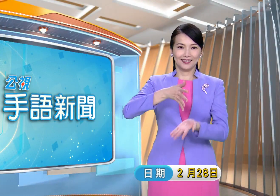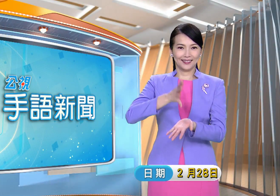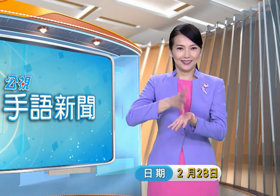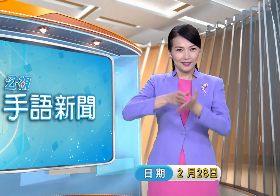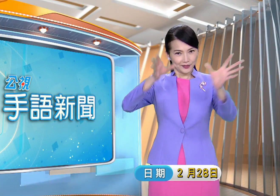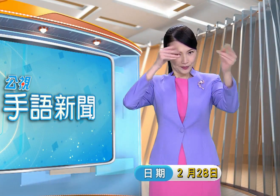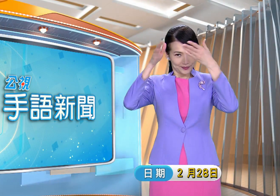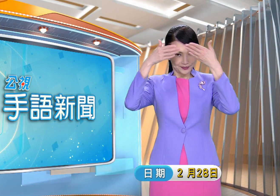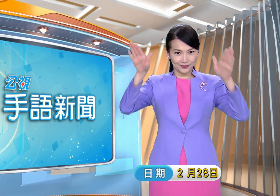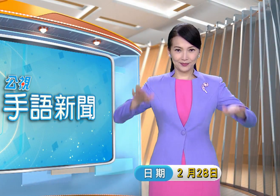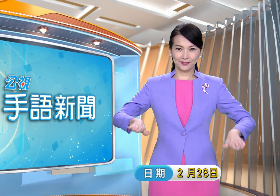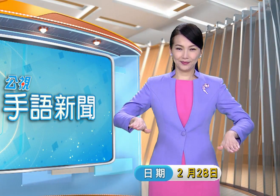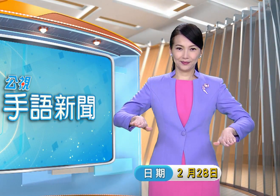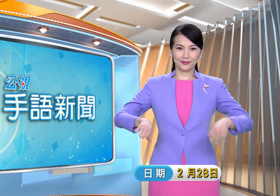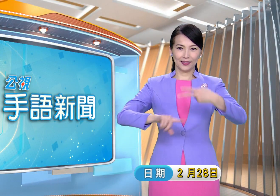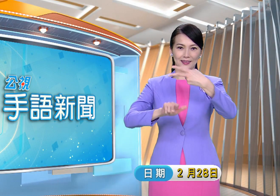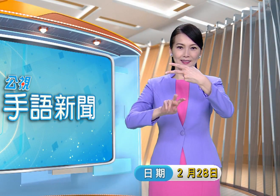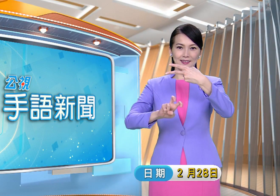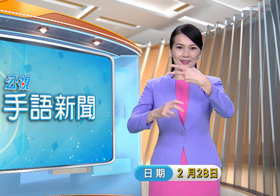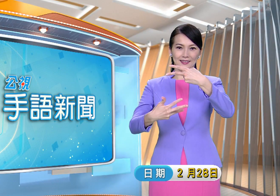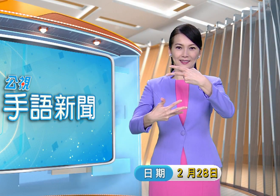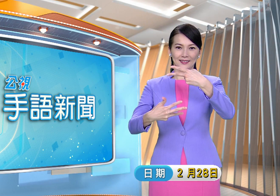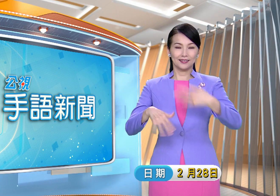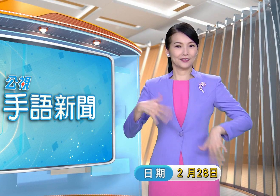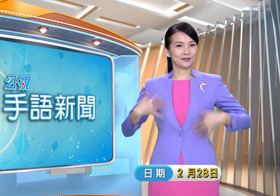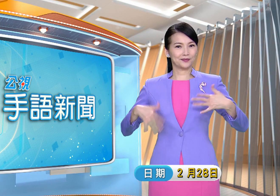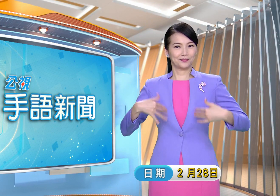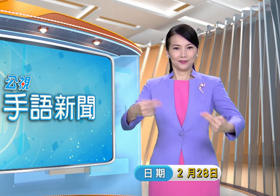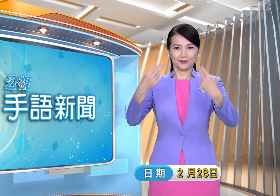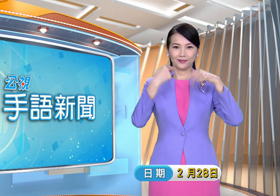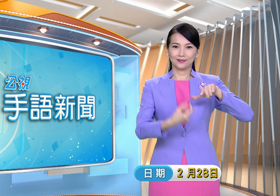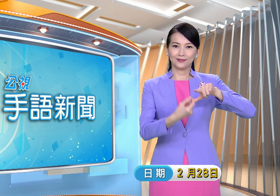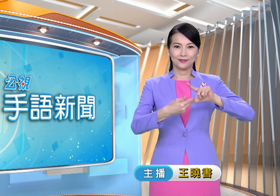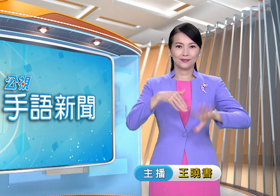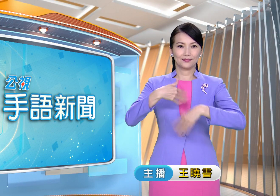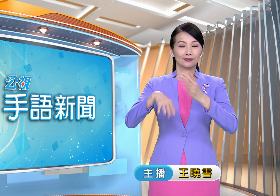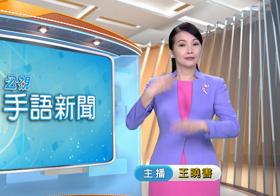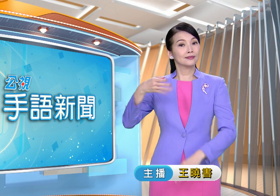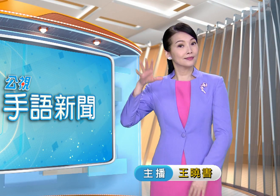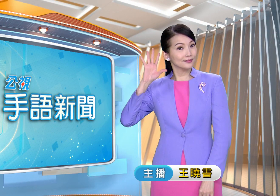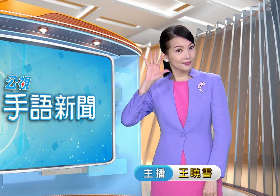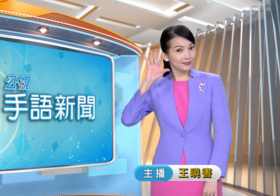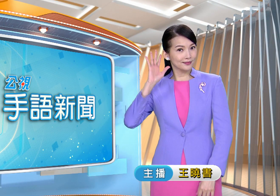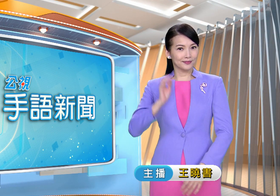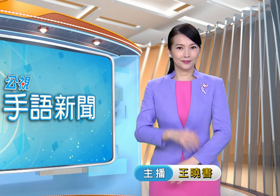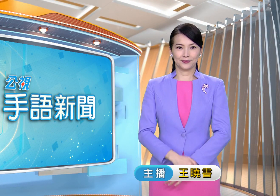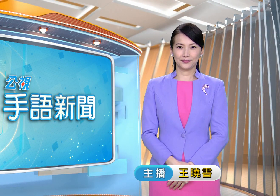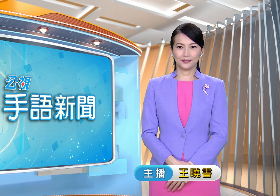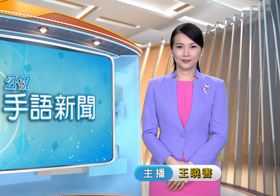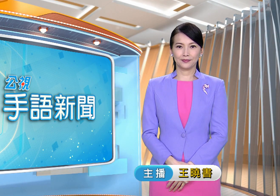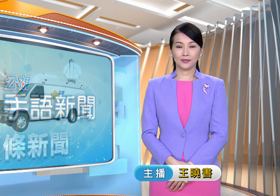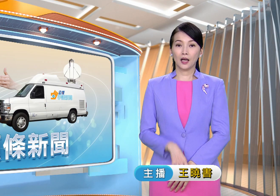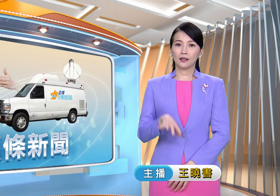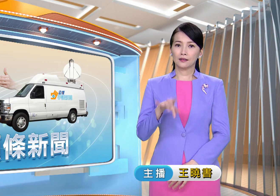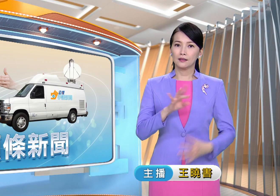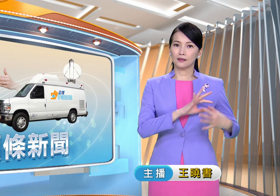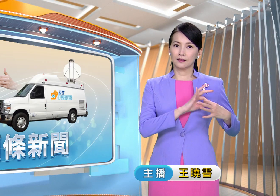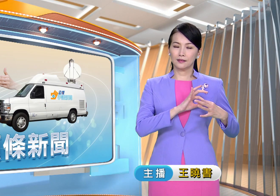看新闻，开视野，欢迎收看今天2月28号的公视首语新闻。首先来关